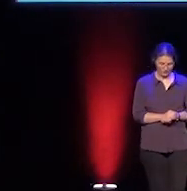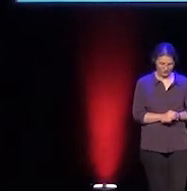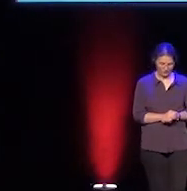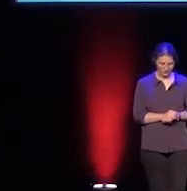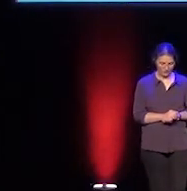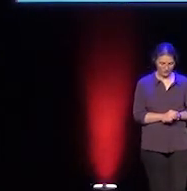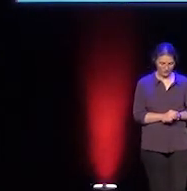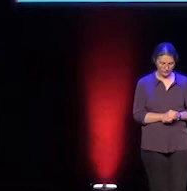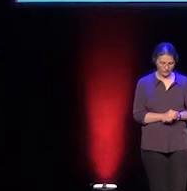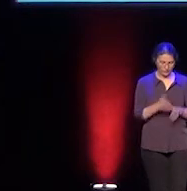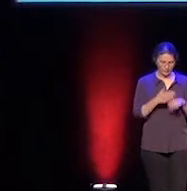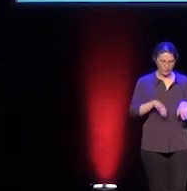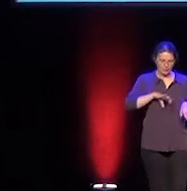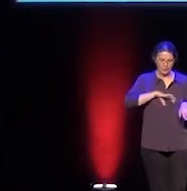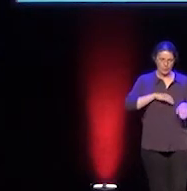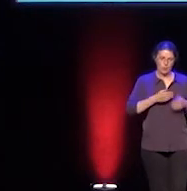der